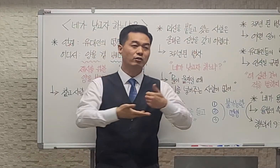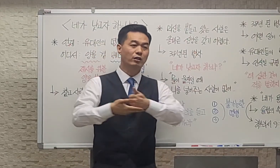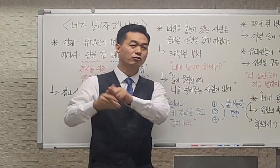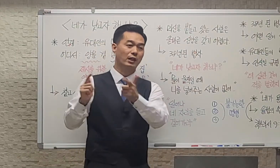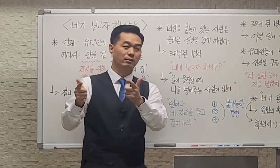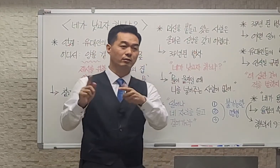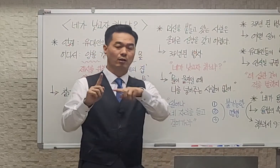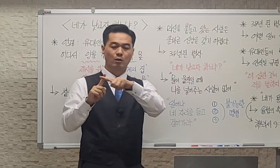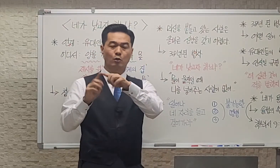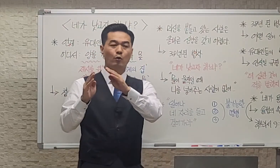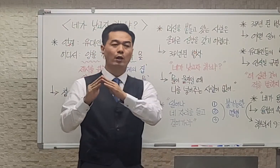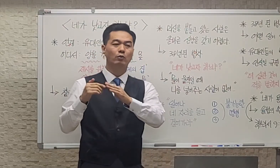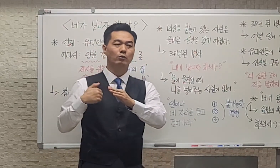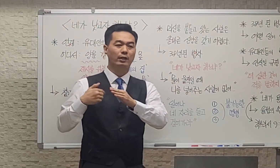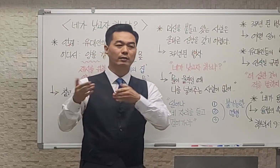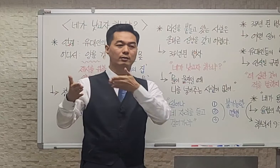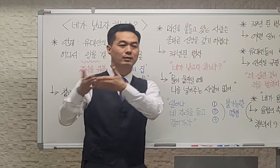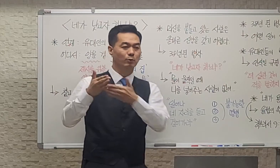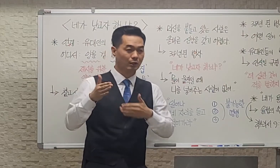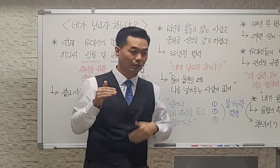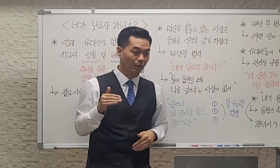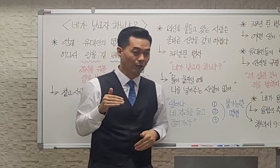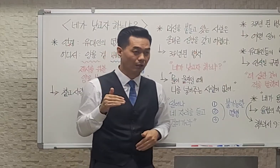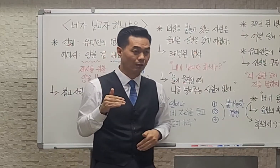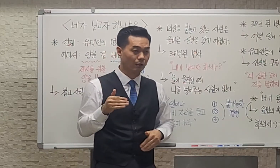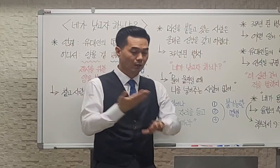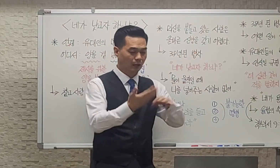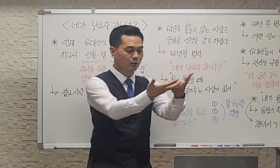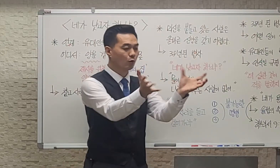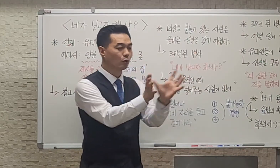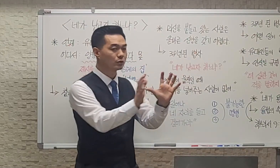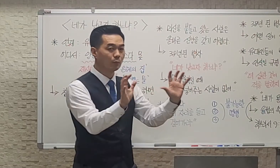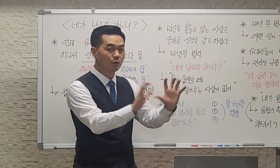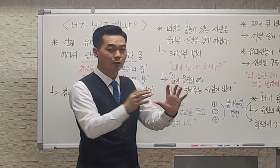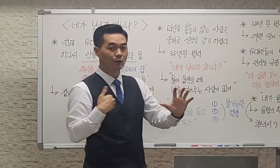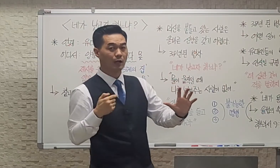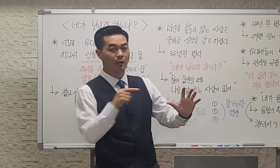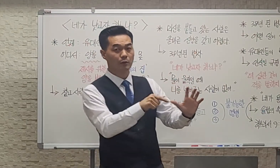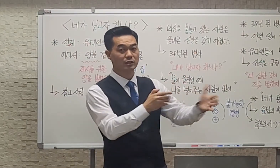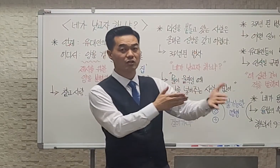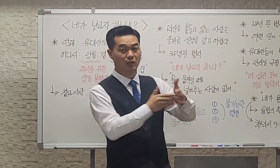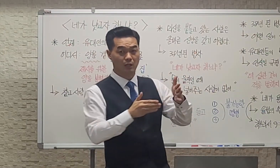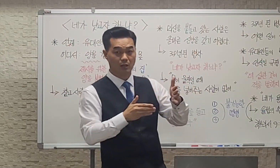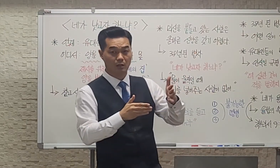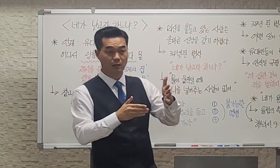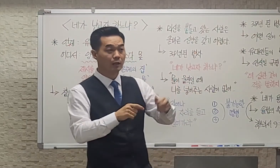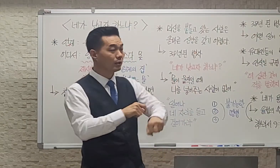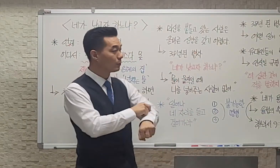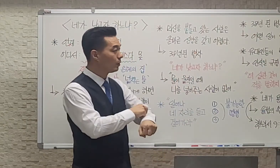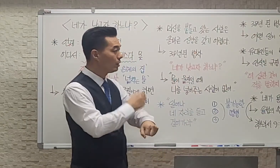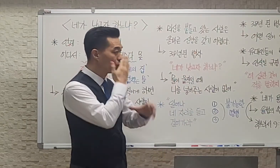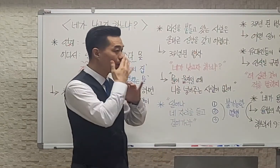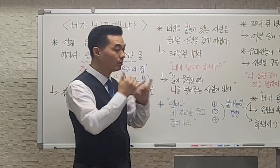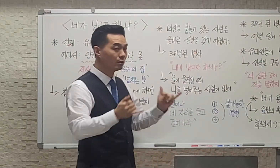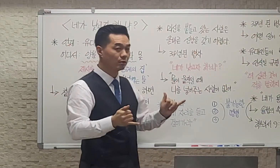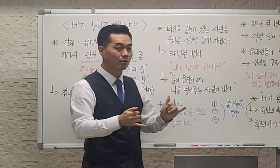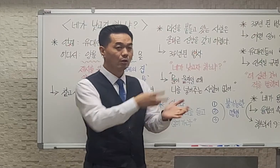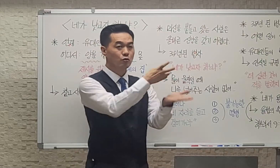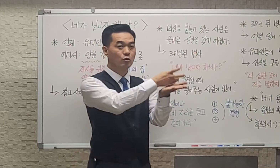환영해주지 않는 교회에도 나를 들어가지 못하게 해. 다른 공동체 모임에도 내가 가면 싫어해. 특별히 유대인들은